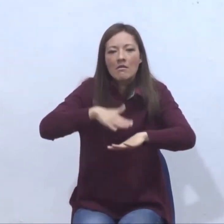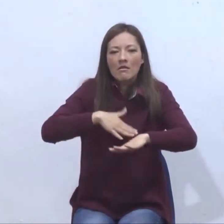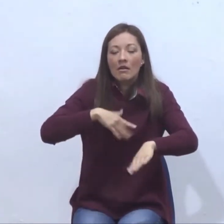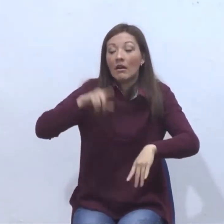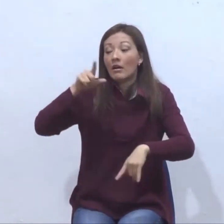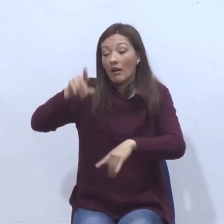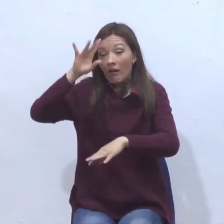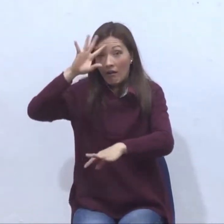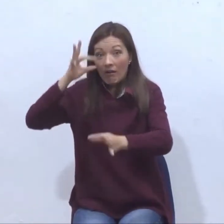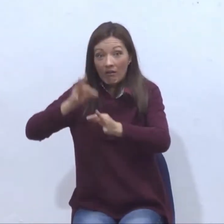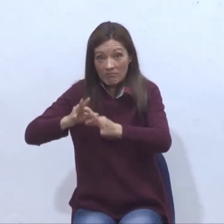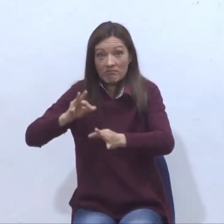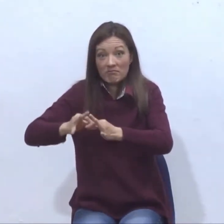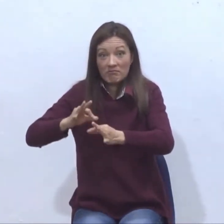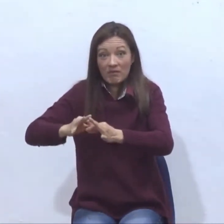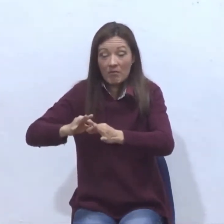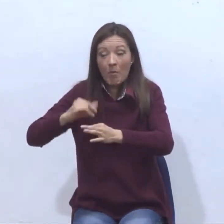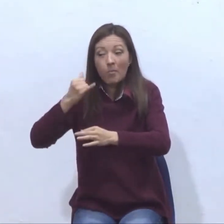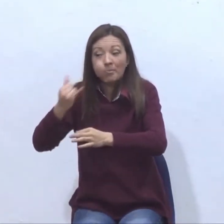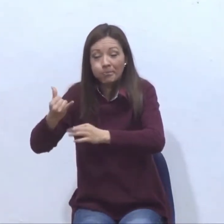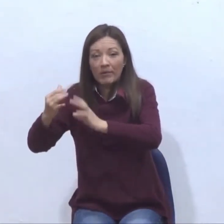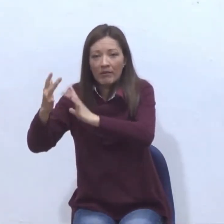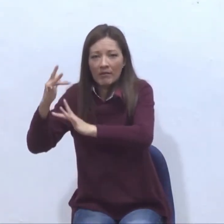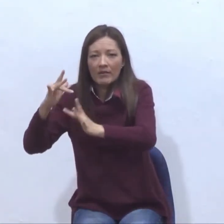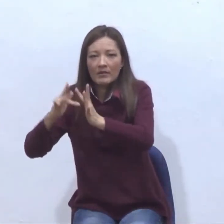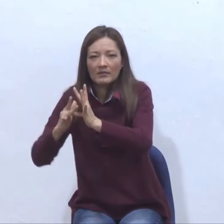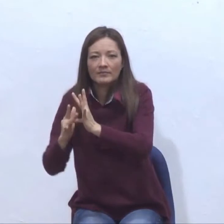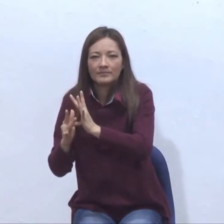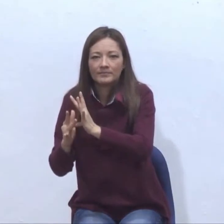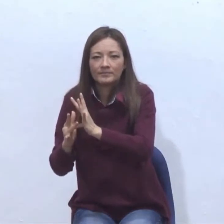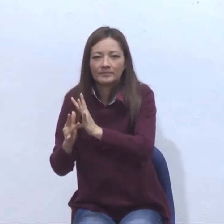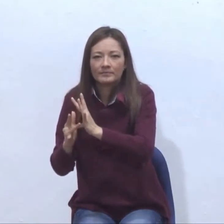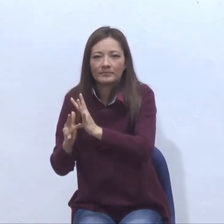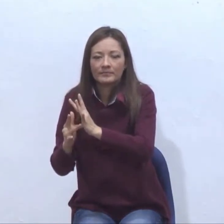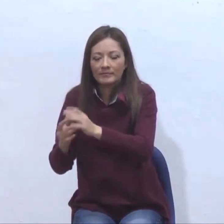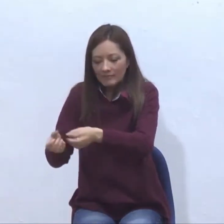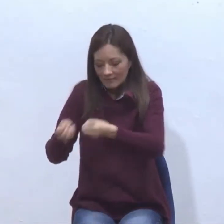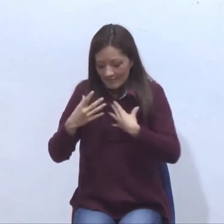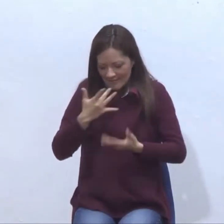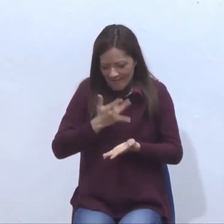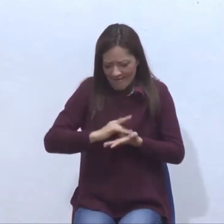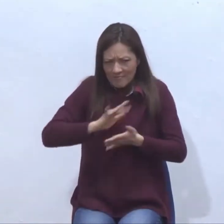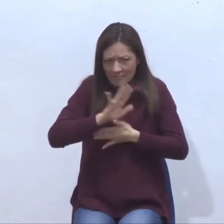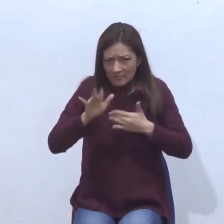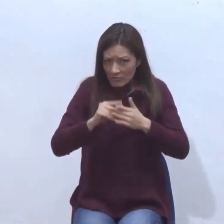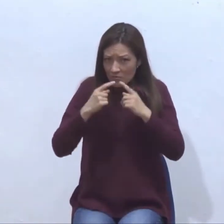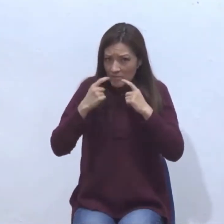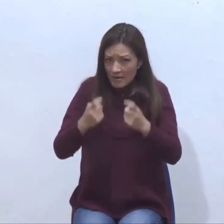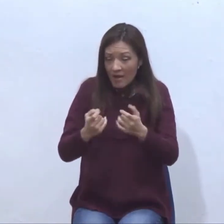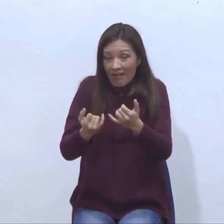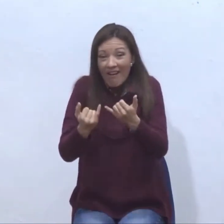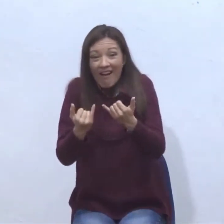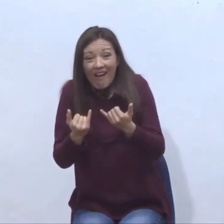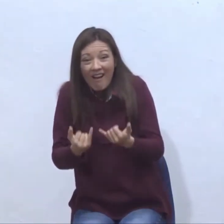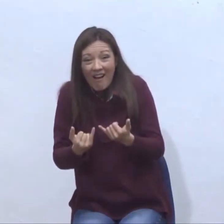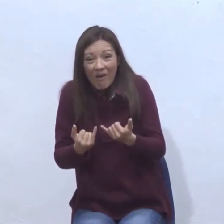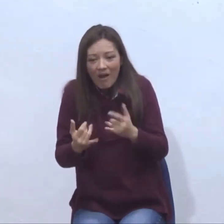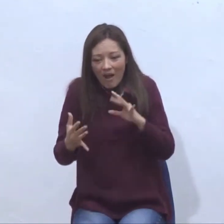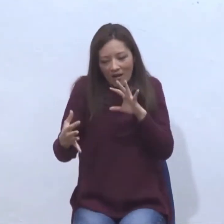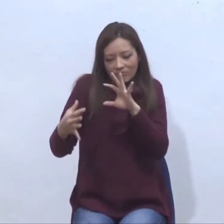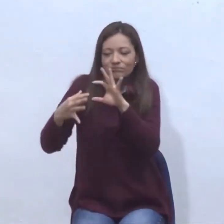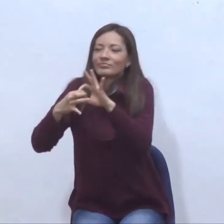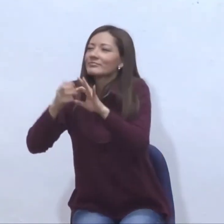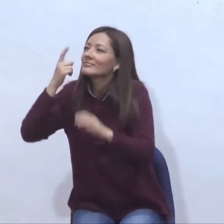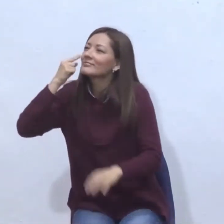esa fe que nosotros tenemos en Jesús, de que Él nos ha limpiado de todo pecado, ahora nos acerca al Padre